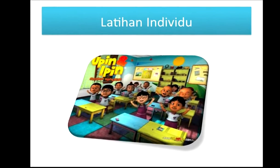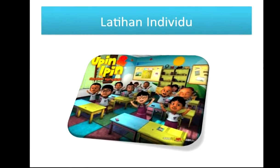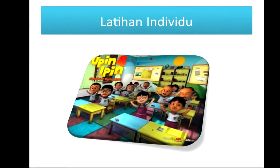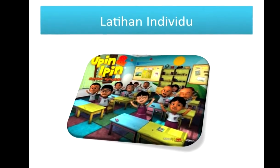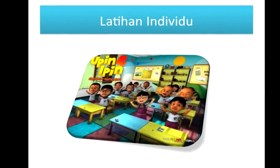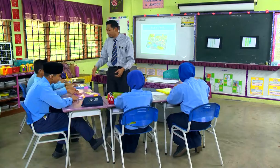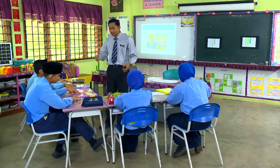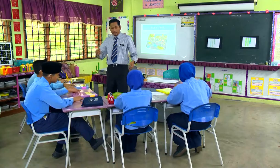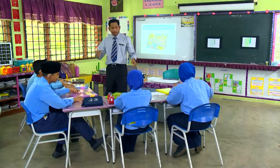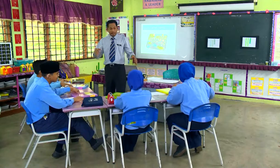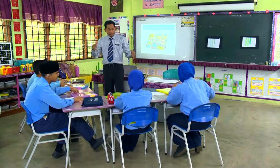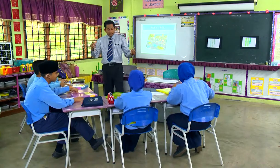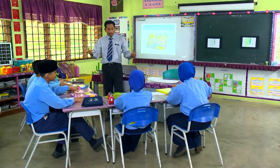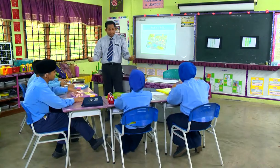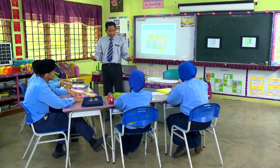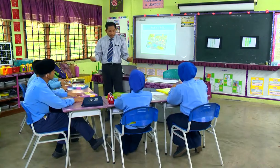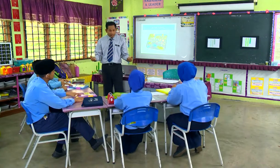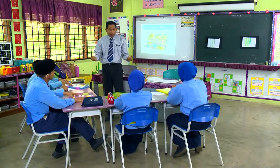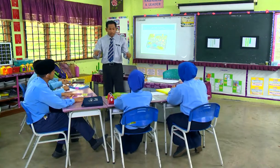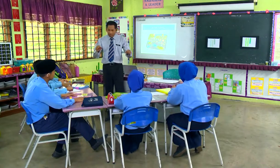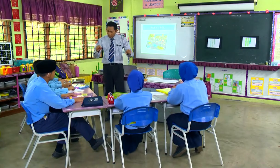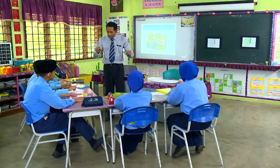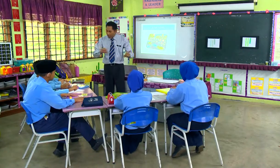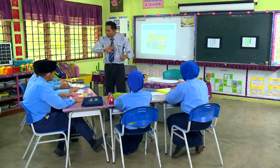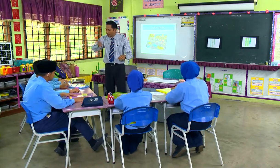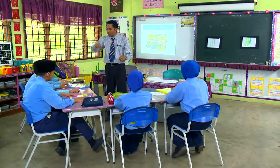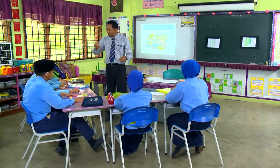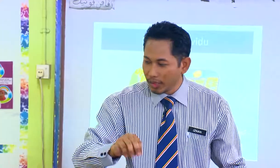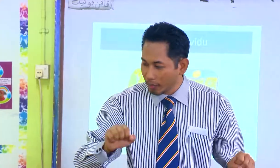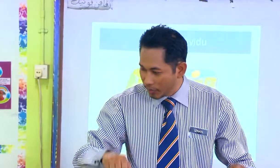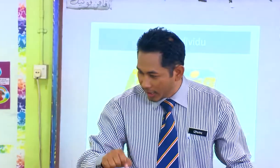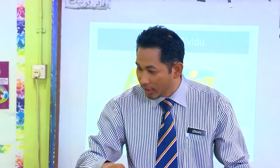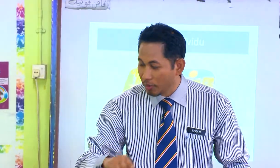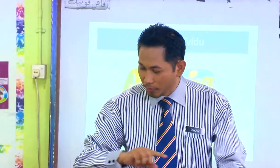Okey. Sekarang semua murid-murid boleh mula.